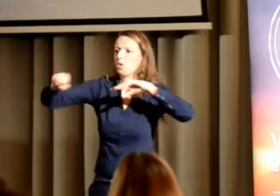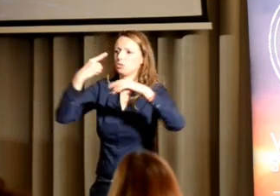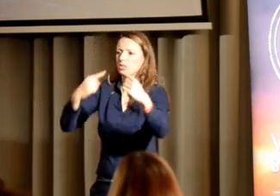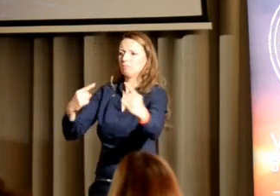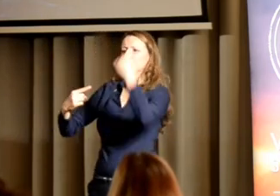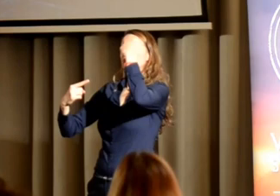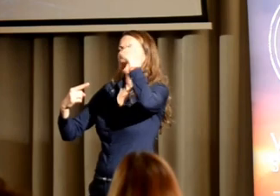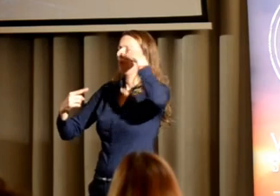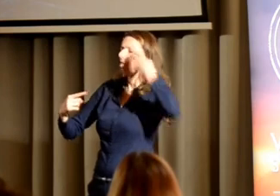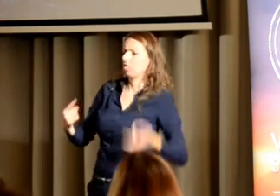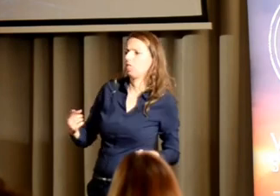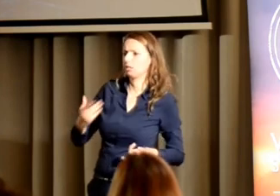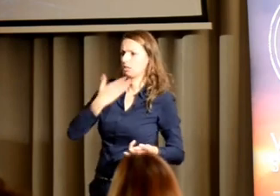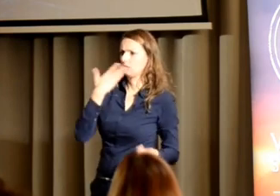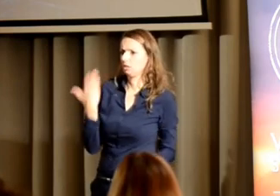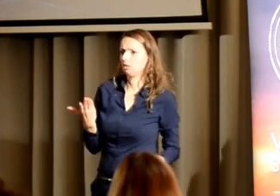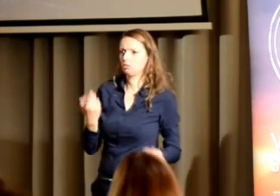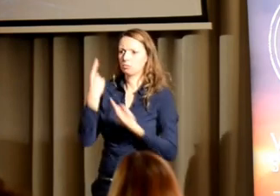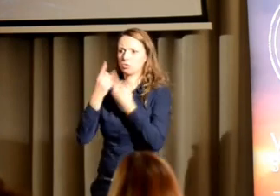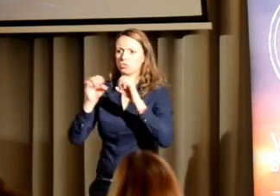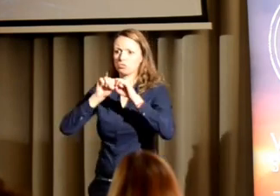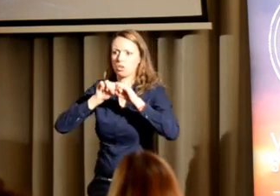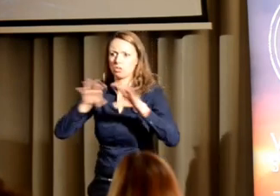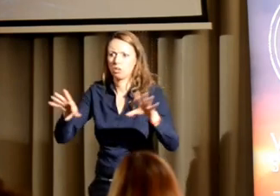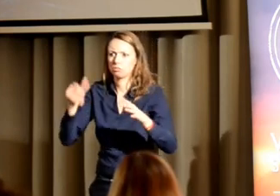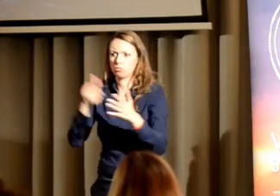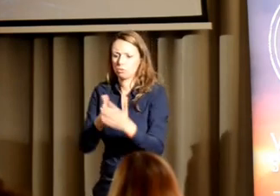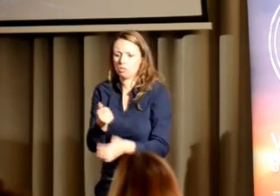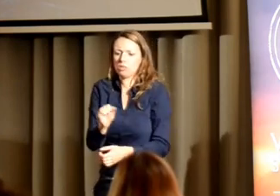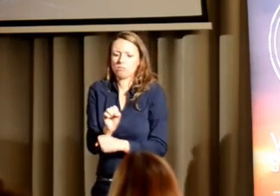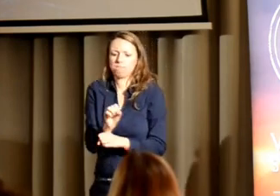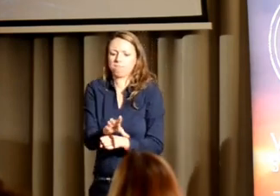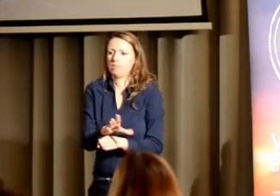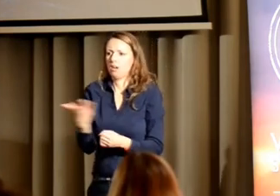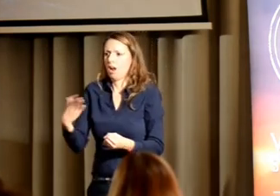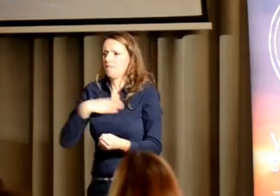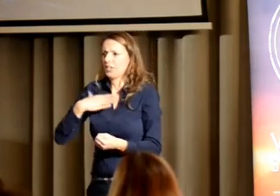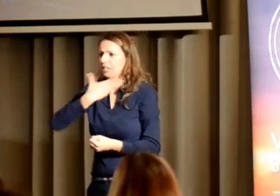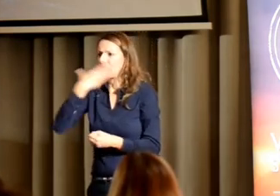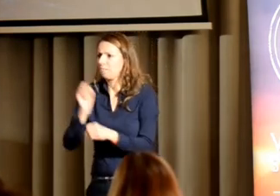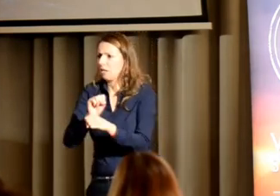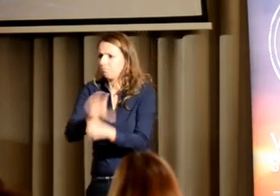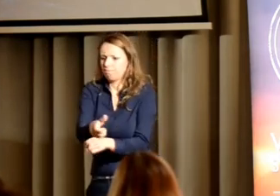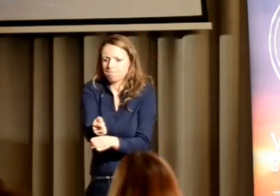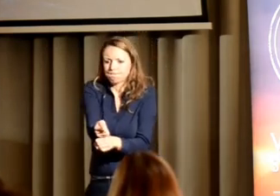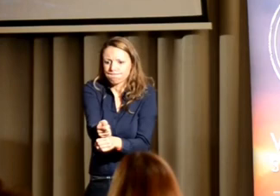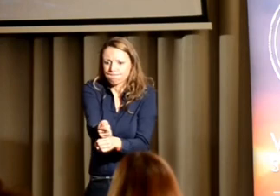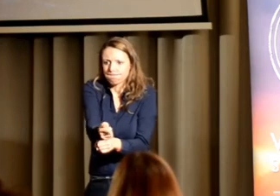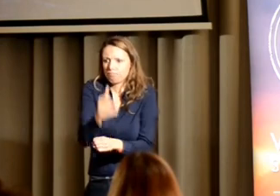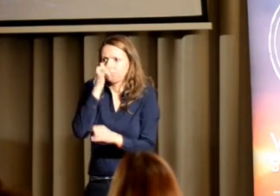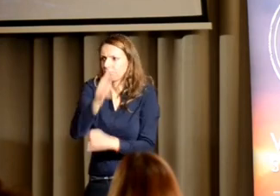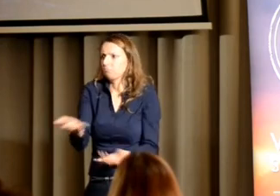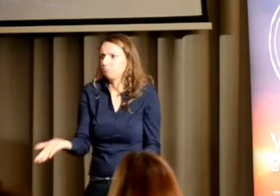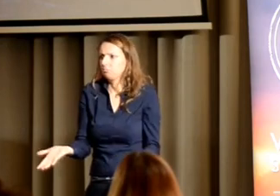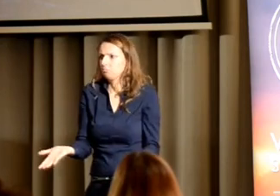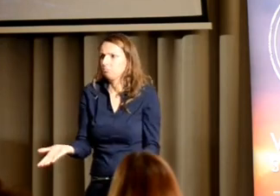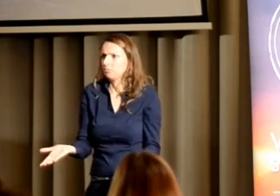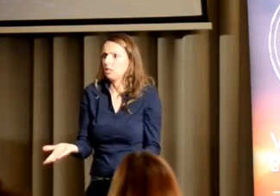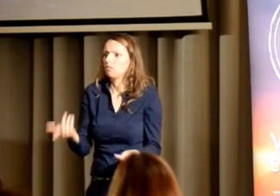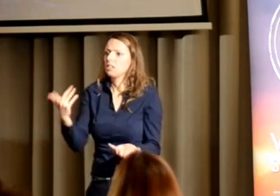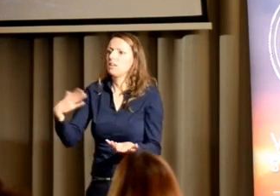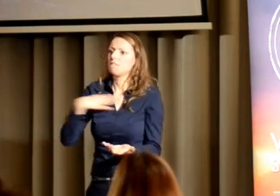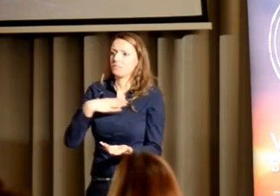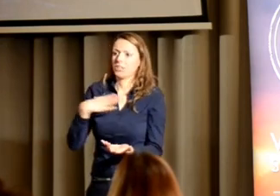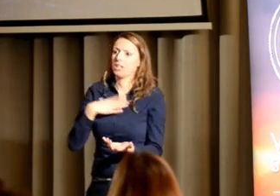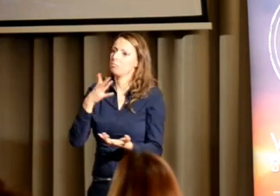jest coś oczywistego, można sobie poświecić latarką i się zauważyć, ale wilki nie mają przecież latarek. Także wilki niestety mają